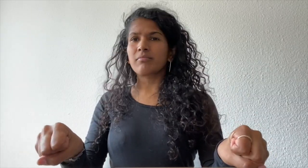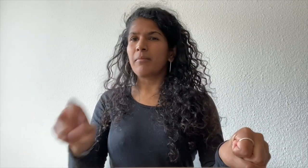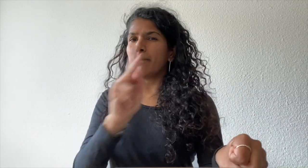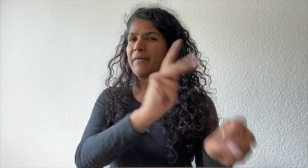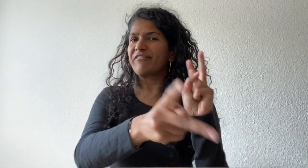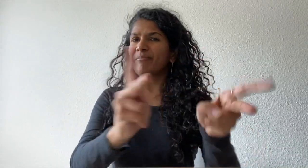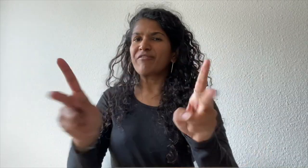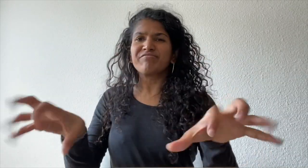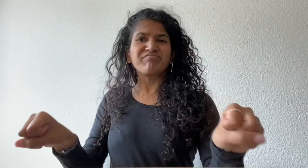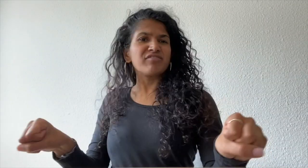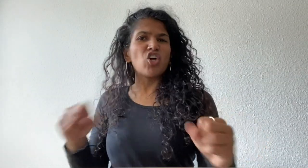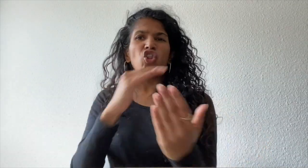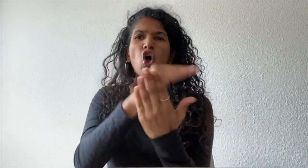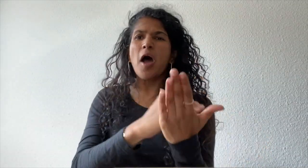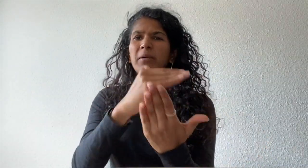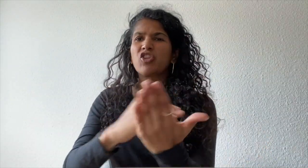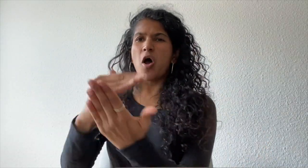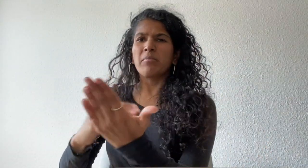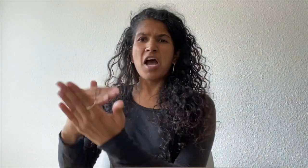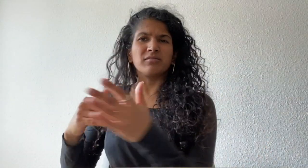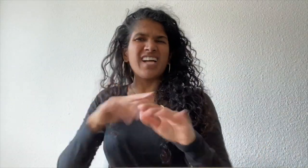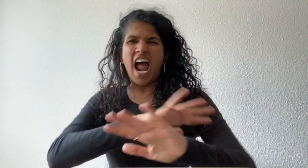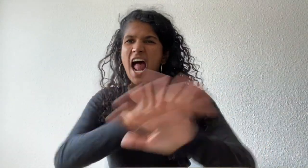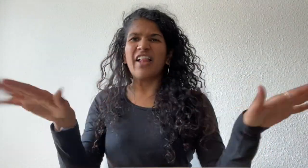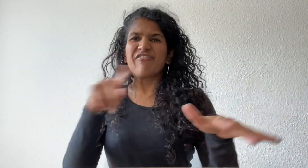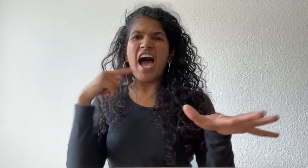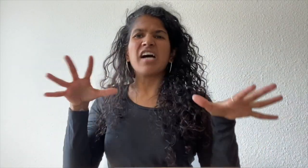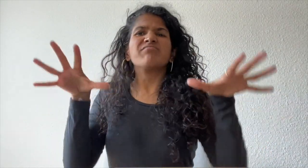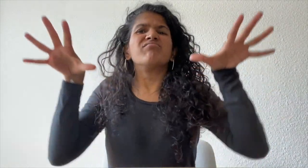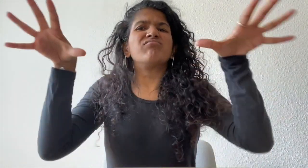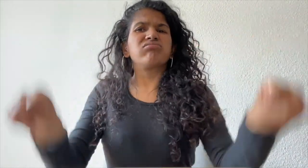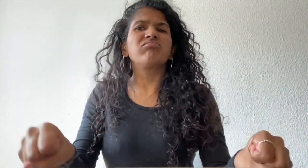Folglich wurden auch die Normen der Kolonialmächte dort durchgesetzt.